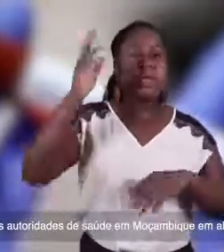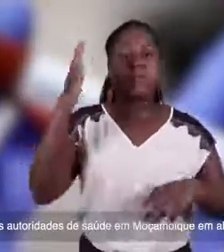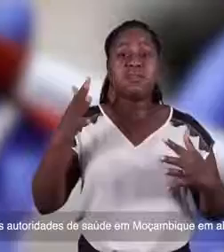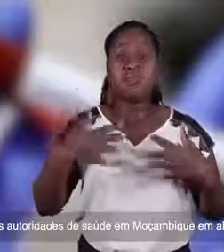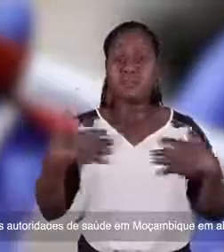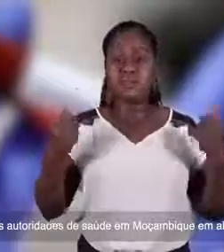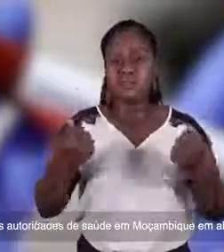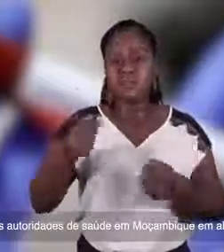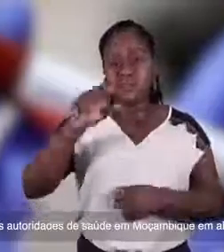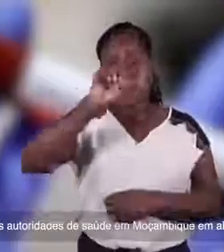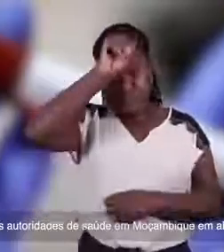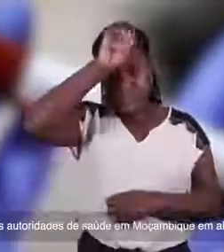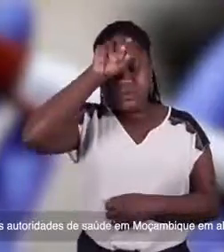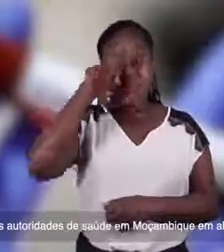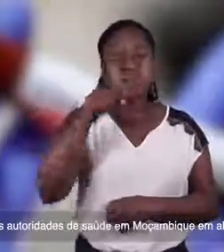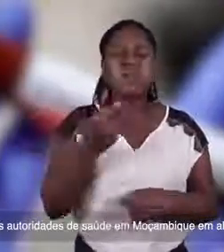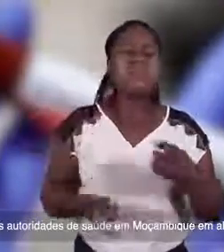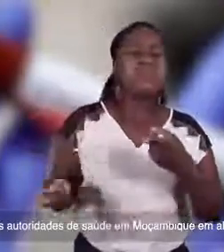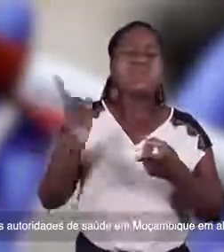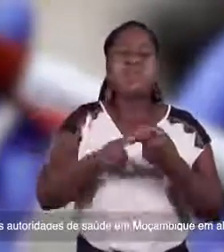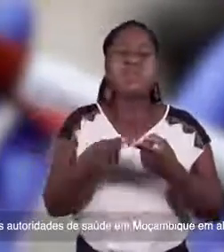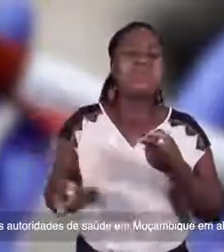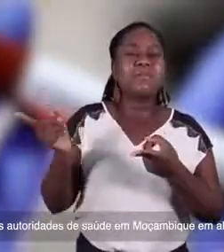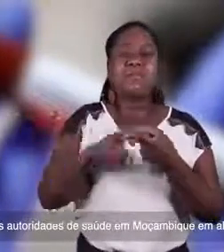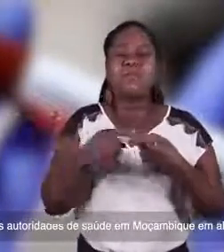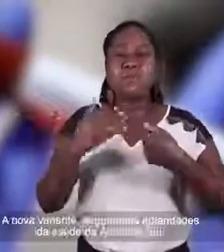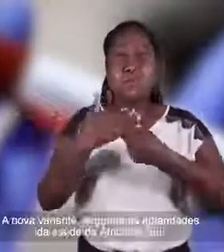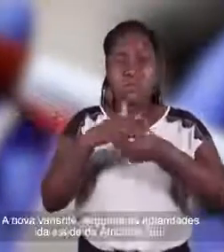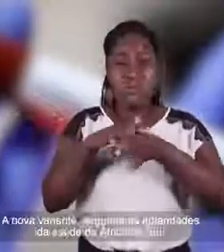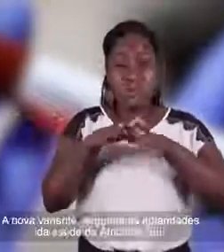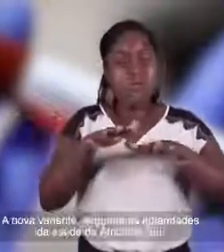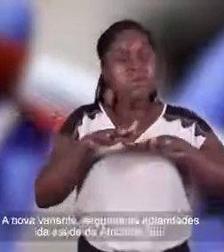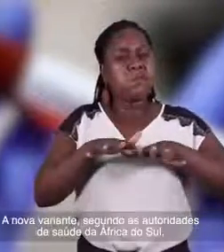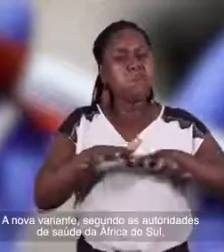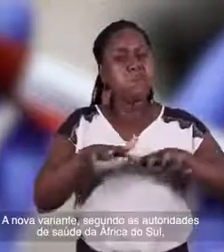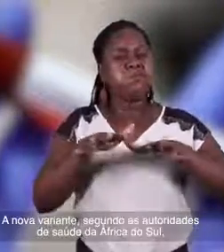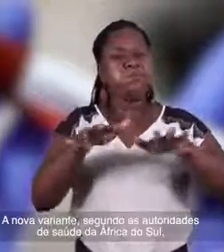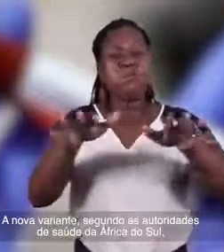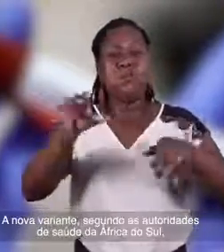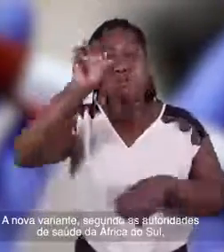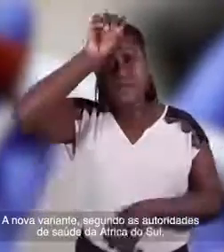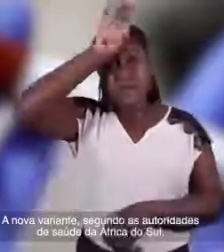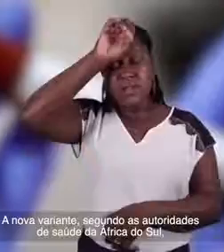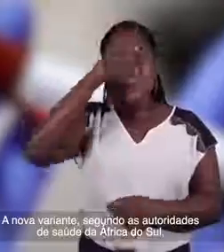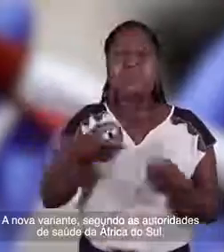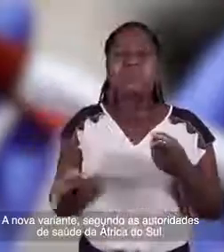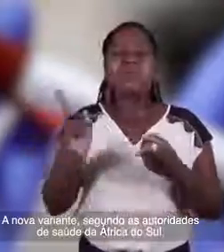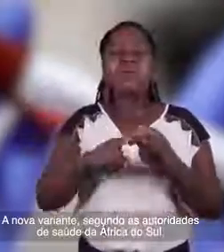de saúde em Moçambique em alerta. A nova variante, segundo as autoridades